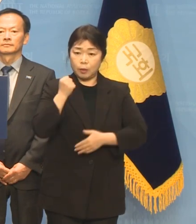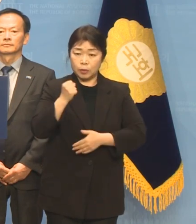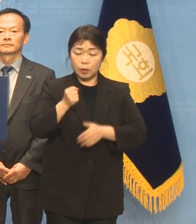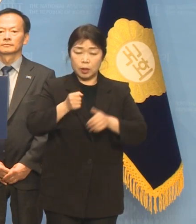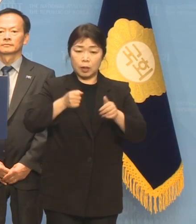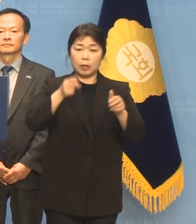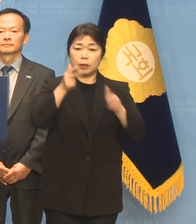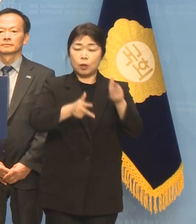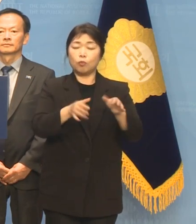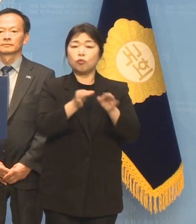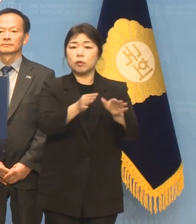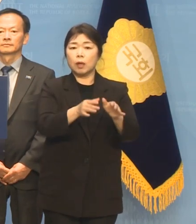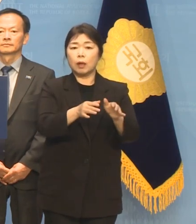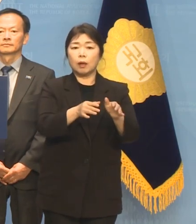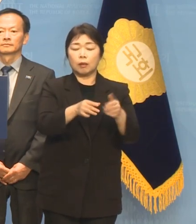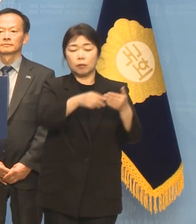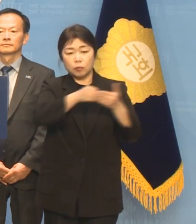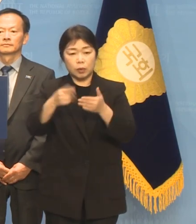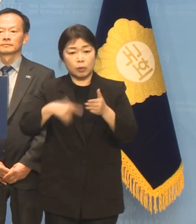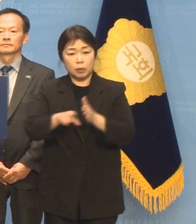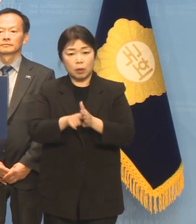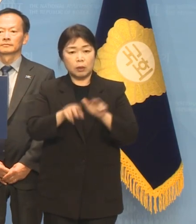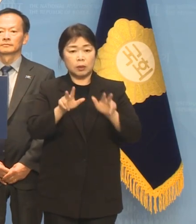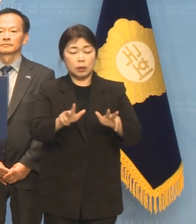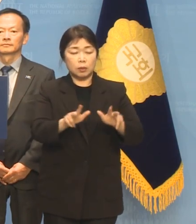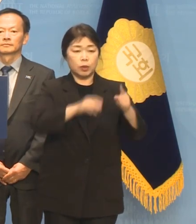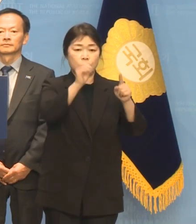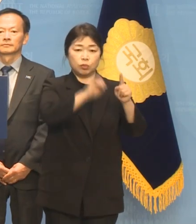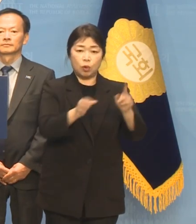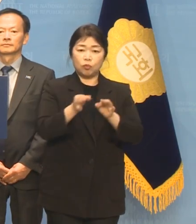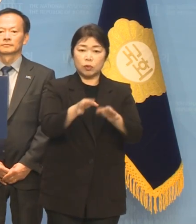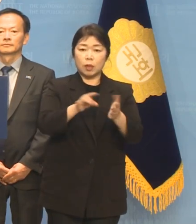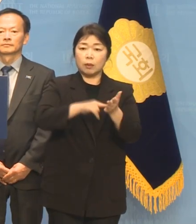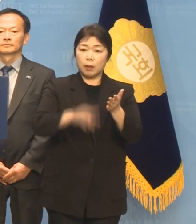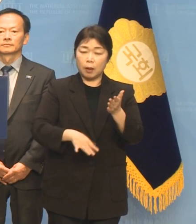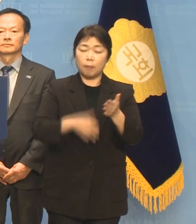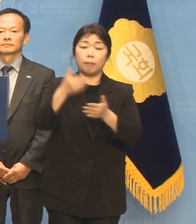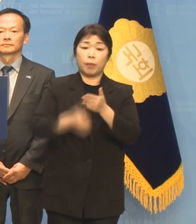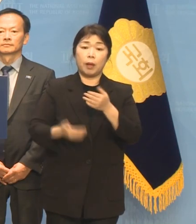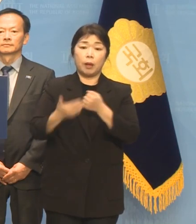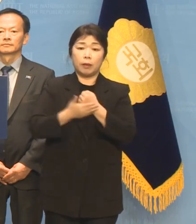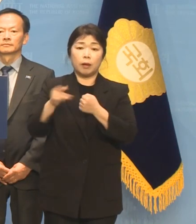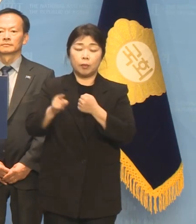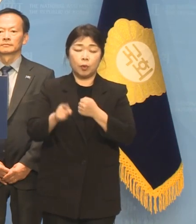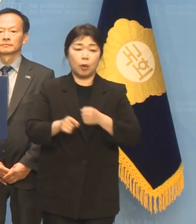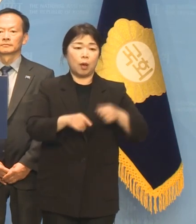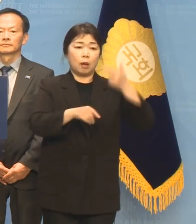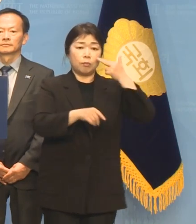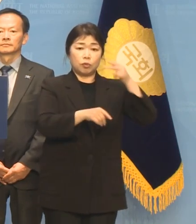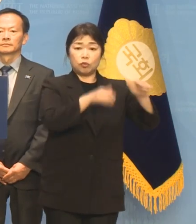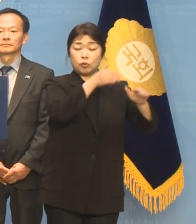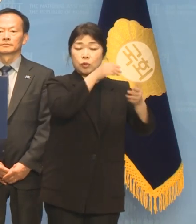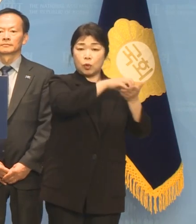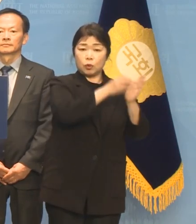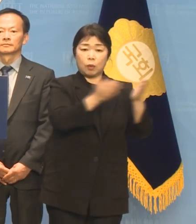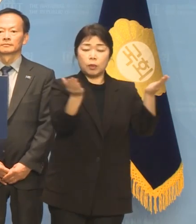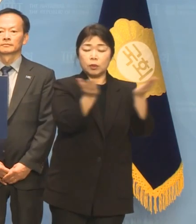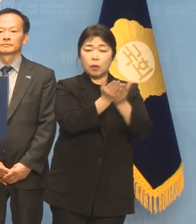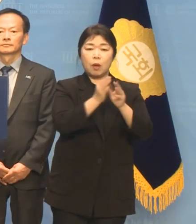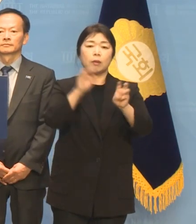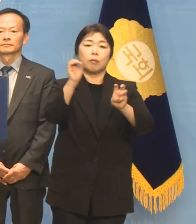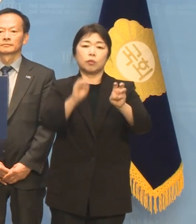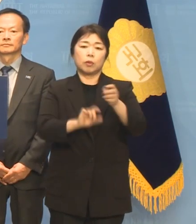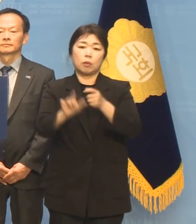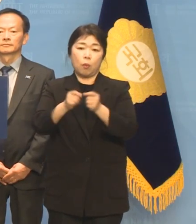위해 현 1%이 재생 에너지 투자 세액 공제율을 미국 ira 수준인 30%